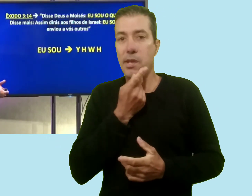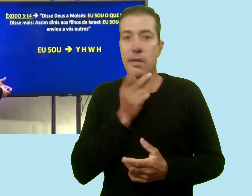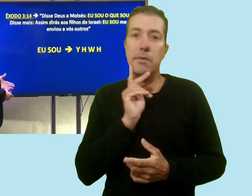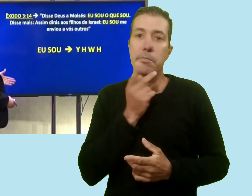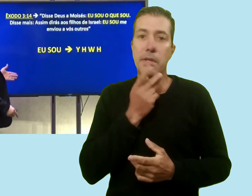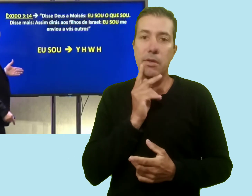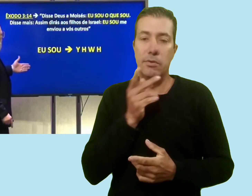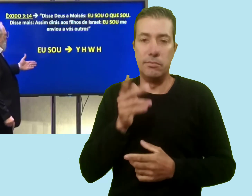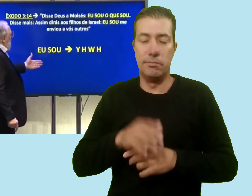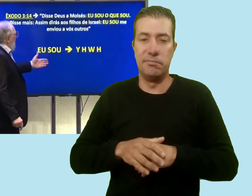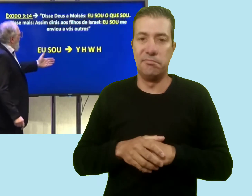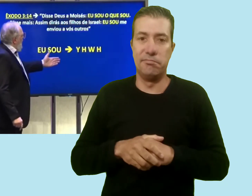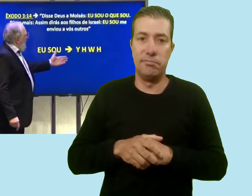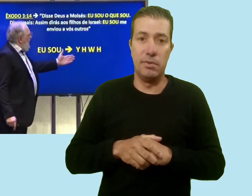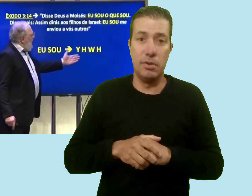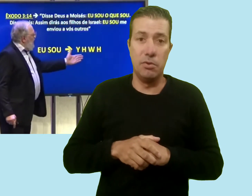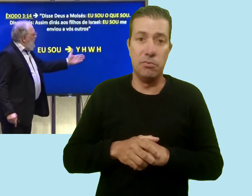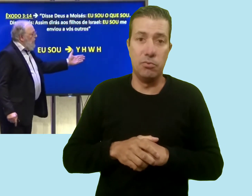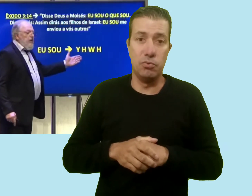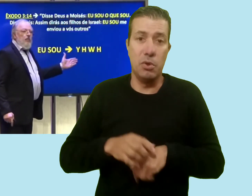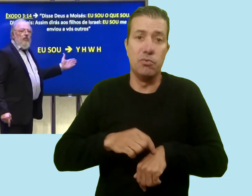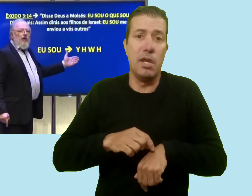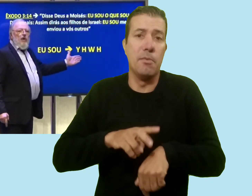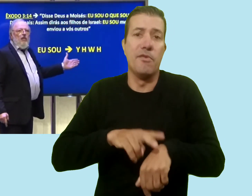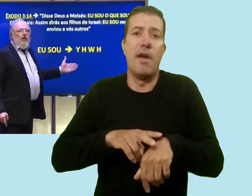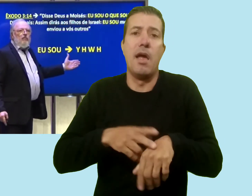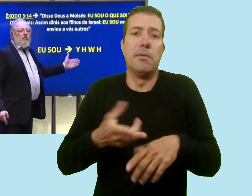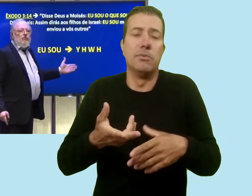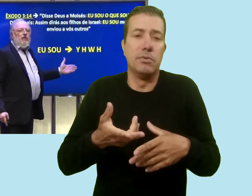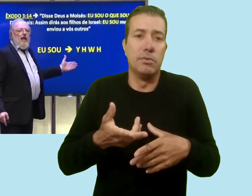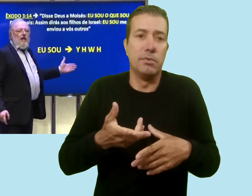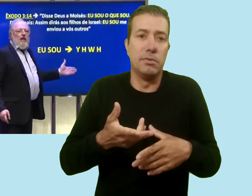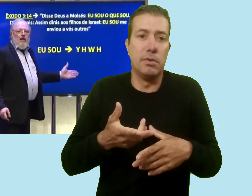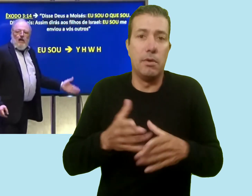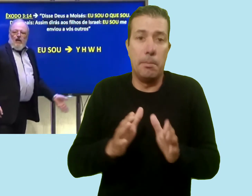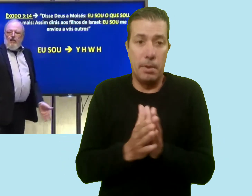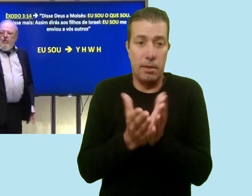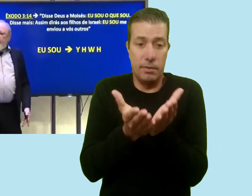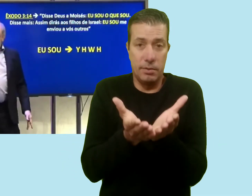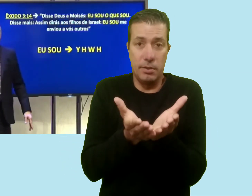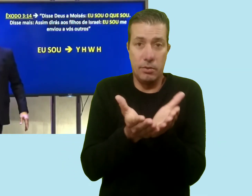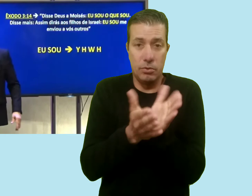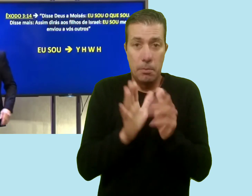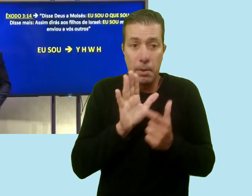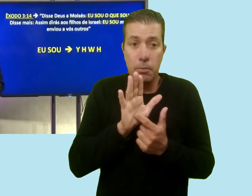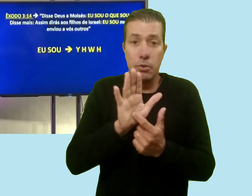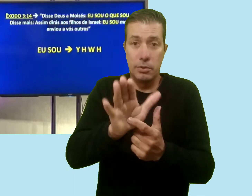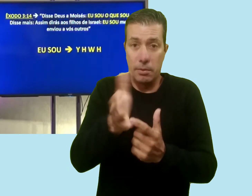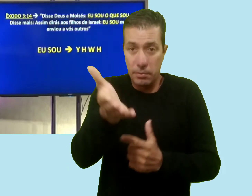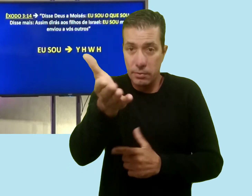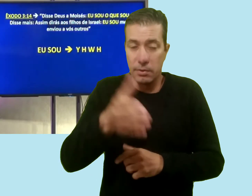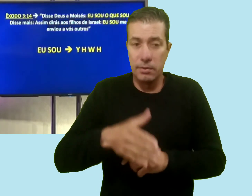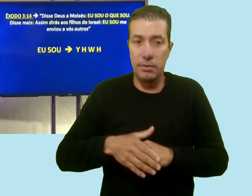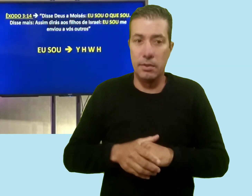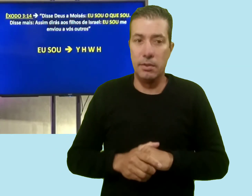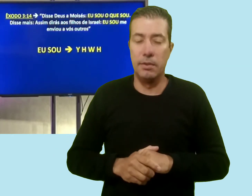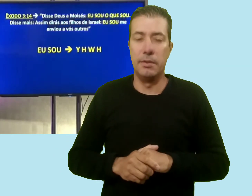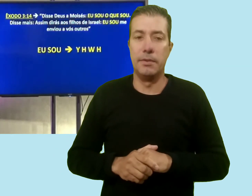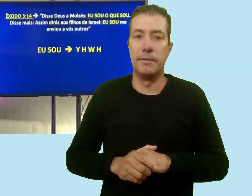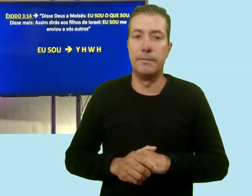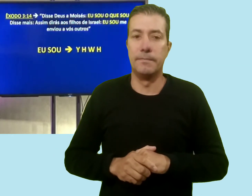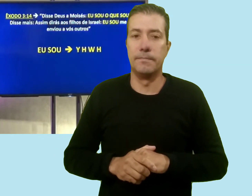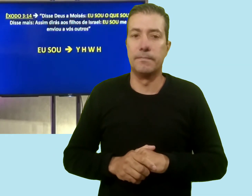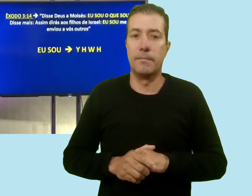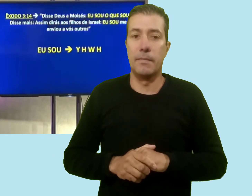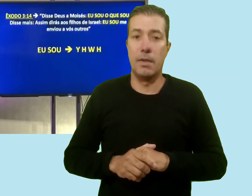o hebreu, quando lê isto é um tempo verbal que não tem aqui. Tem uma Bíblia hebraica aqui, que eu trouxe para mostrar isso aqui para